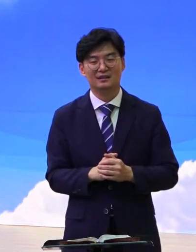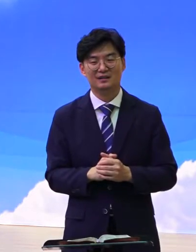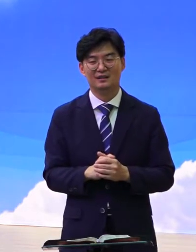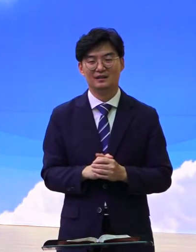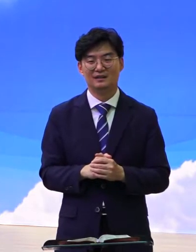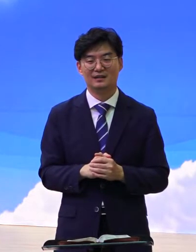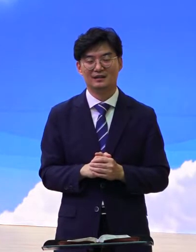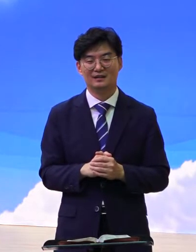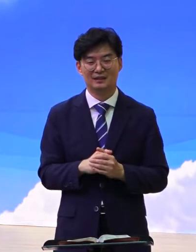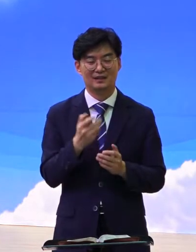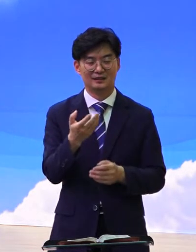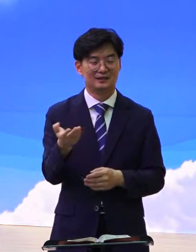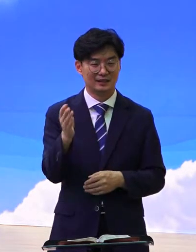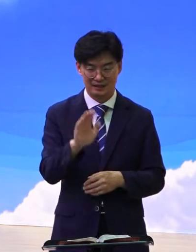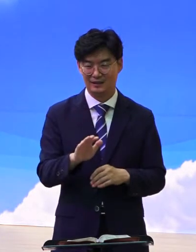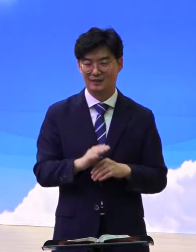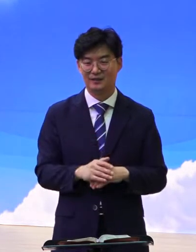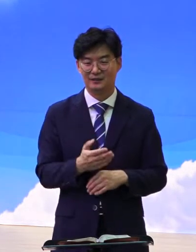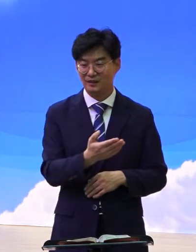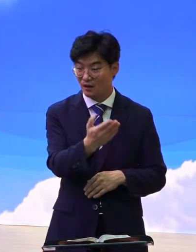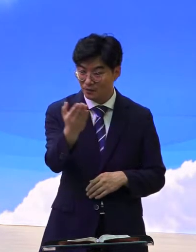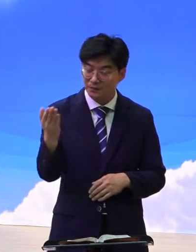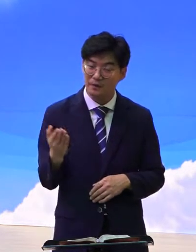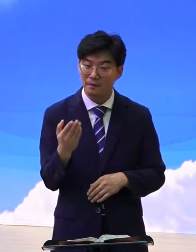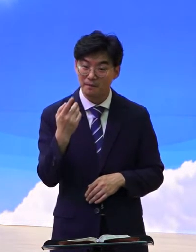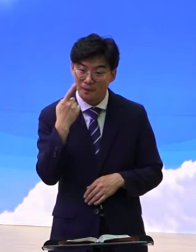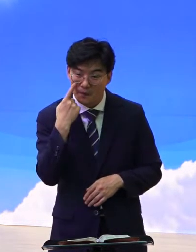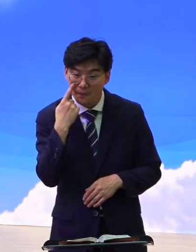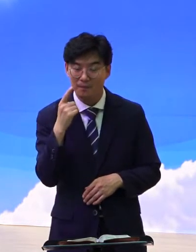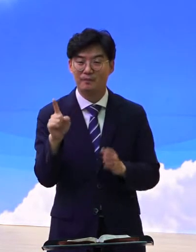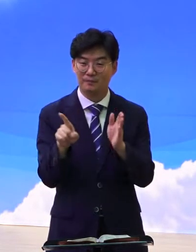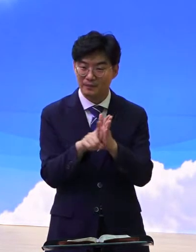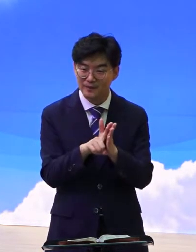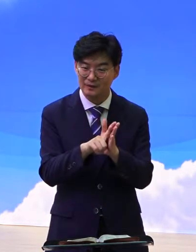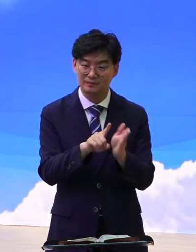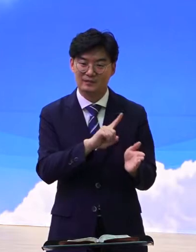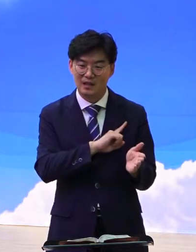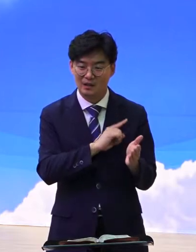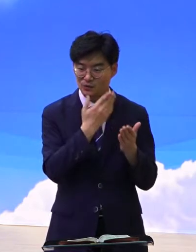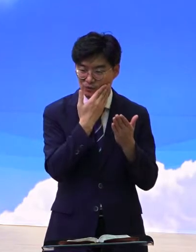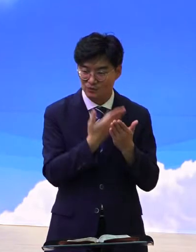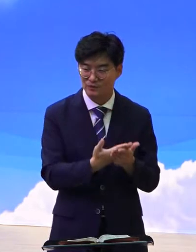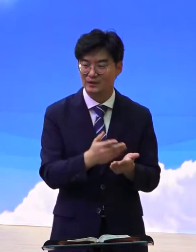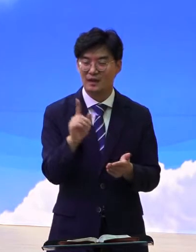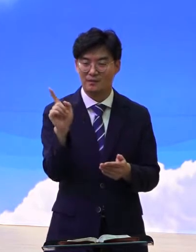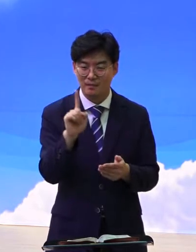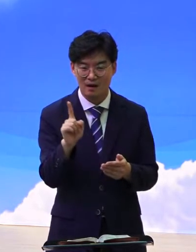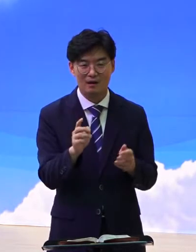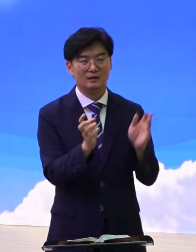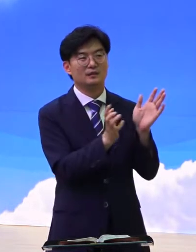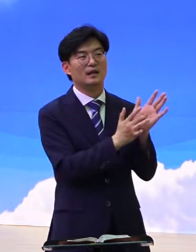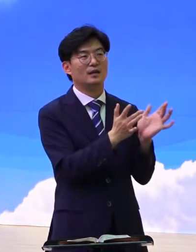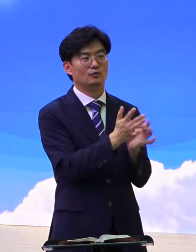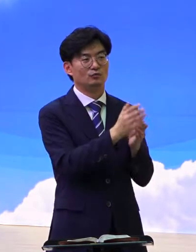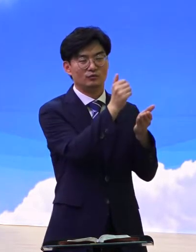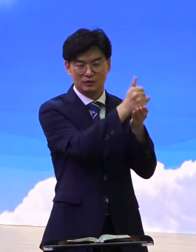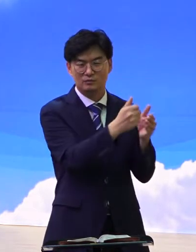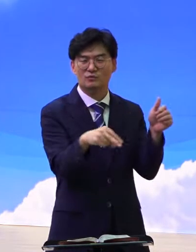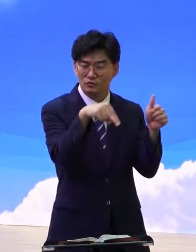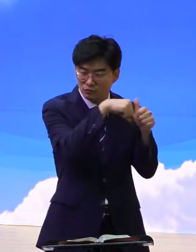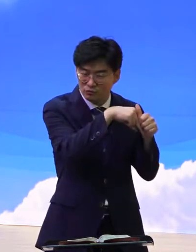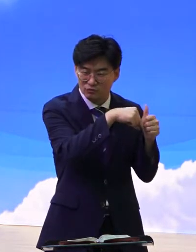그러나 여러분, 여러분을 위해서 생명을 내어주신 예수님이 여러분에게 요구하시는 믿음은 그 정도 수준이 아닙니다.